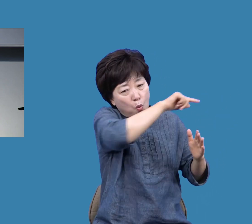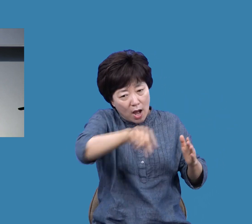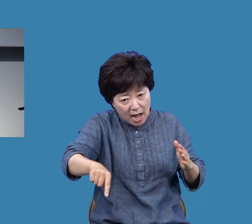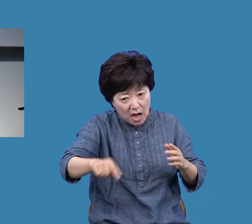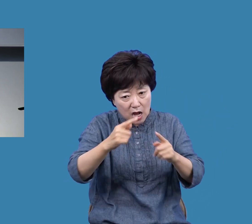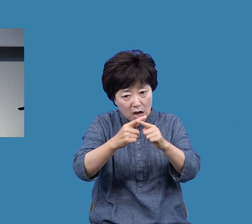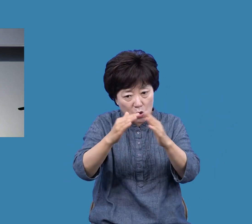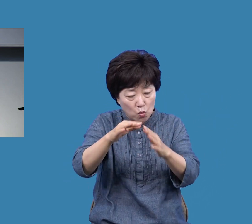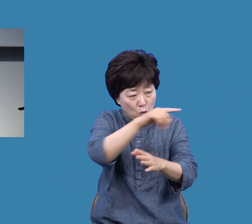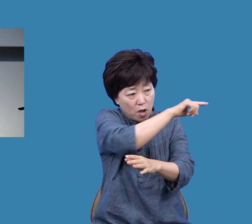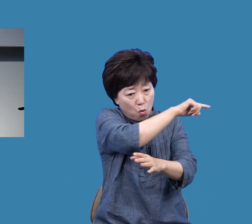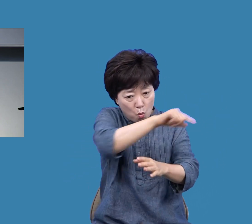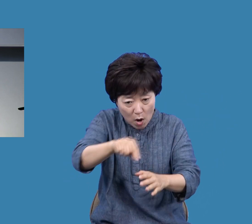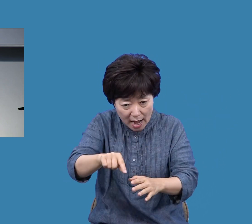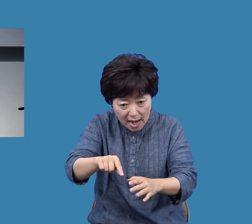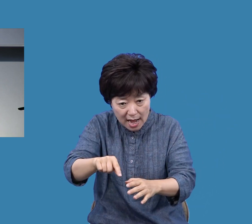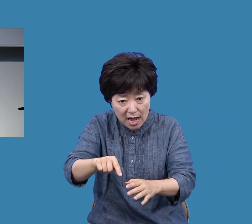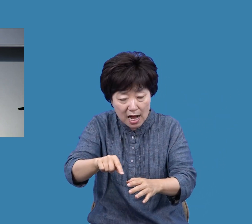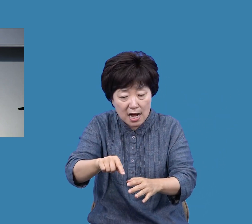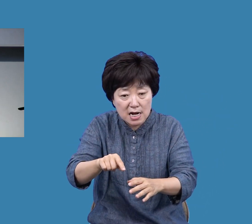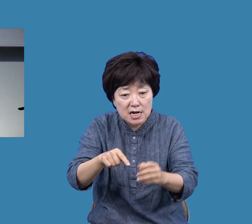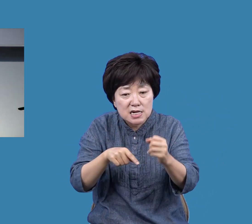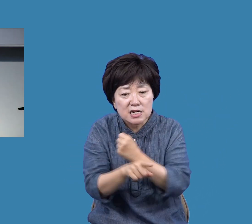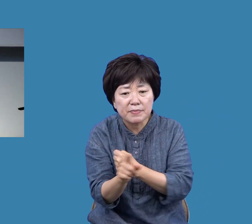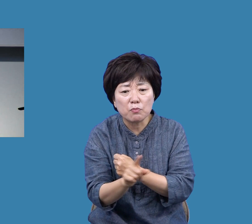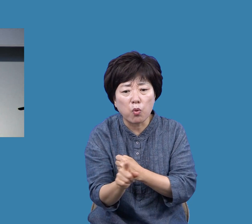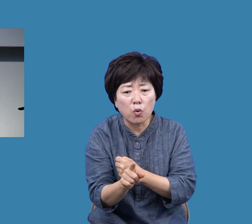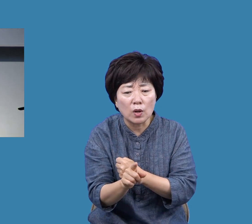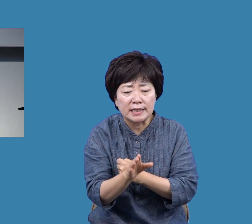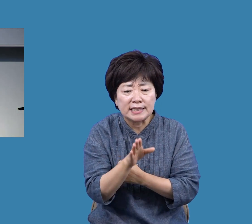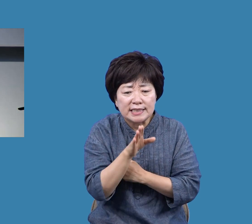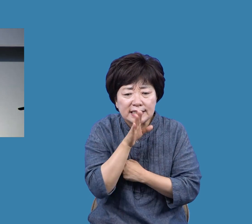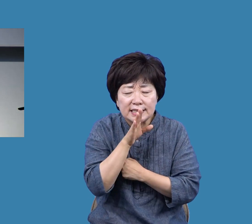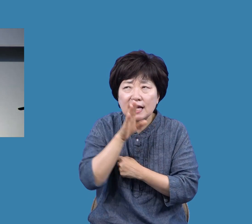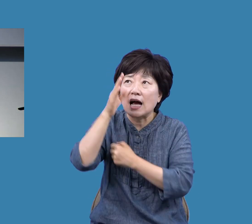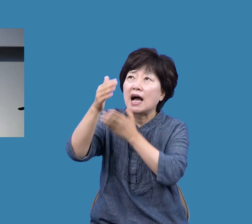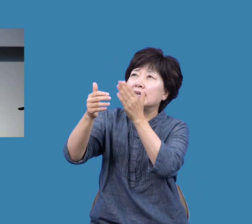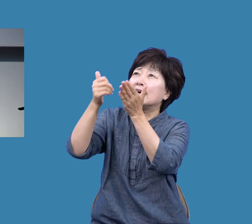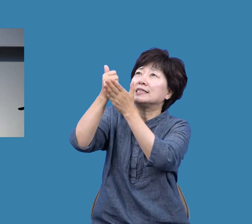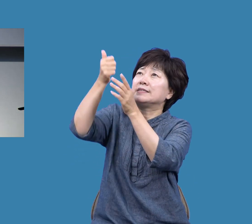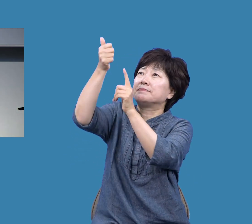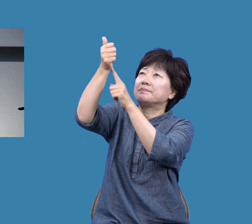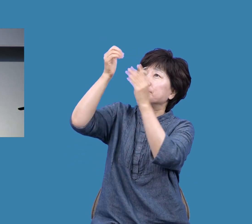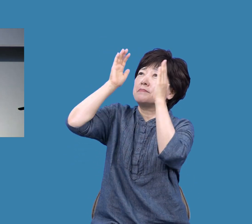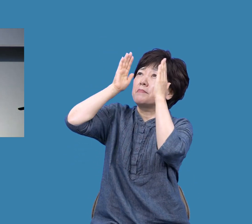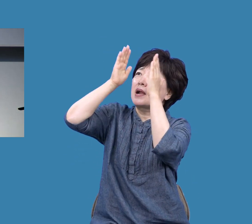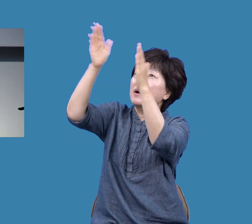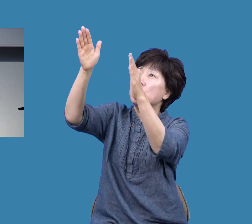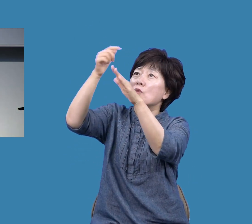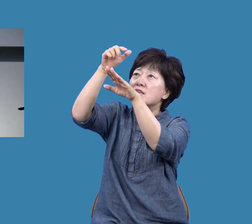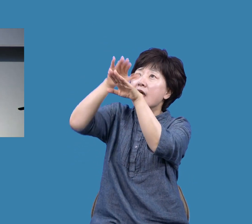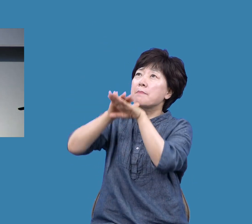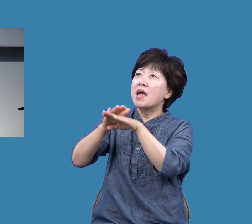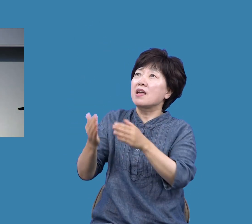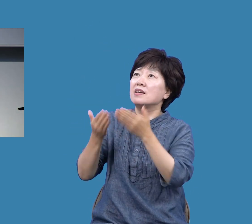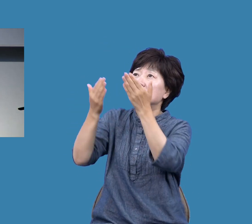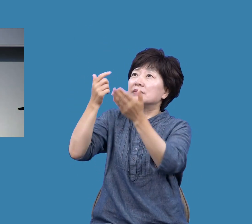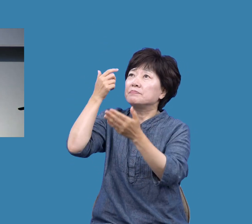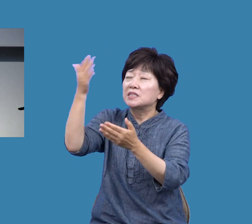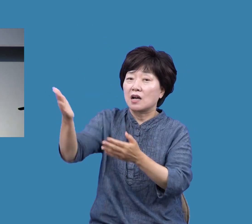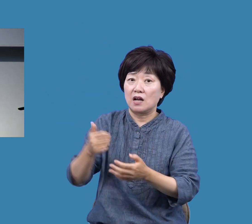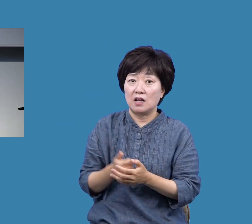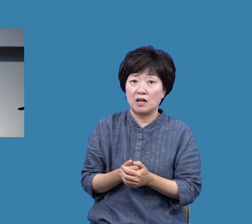있는 그 동기는 뭐예요? 그 의미가 진짜 하나님에 대한 감격 때문에 움직이고 있는 거예요. 셀 모임은 왜 그렇게 하고